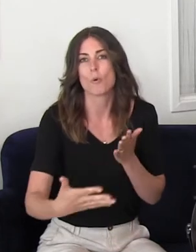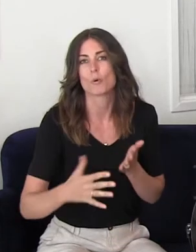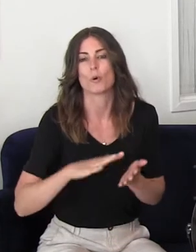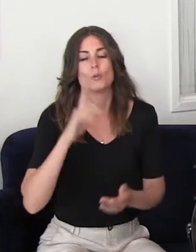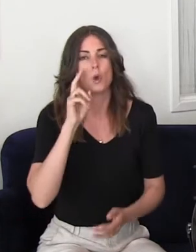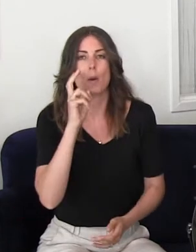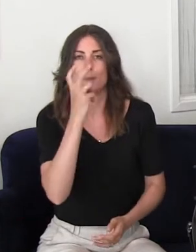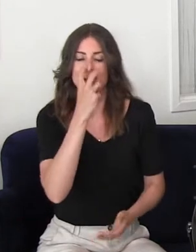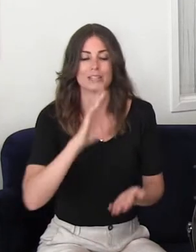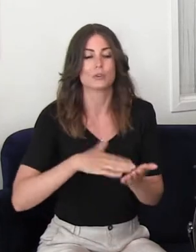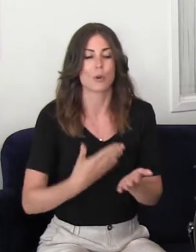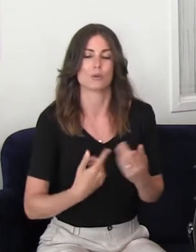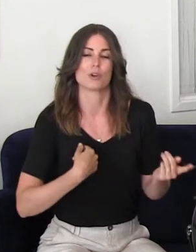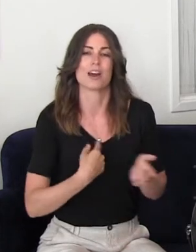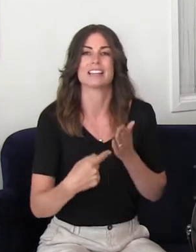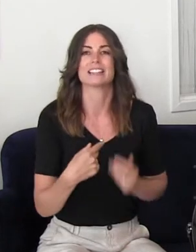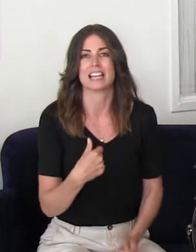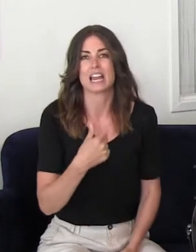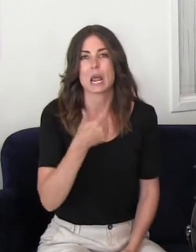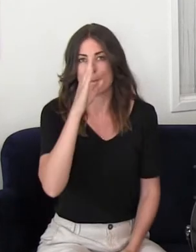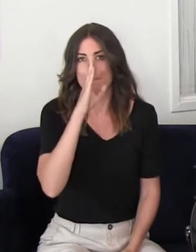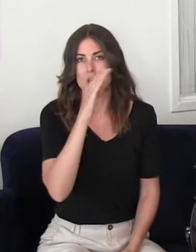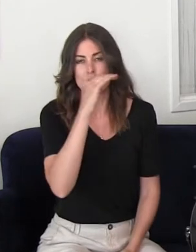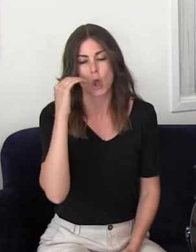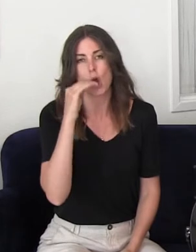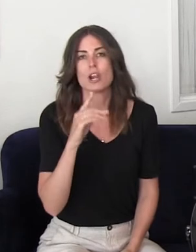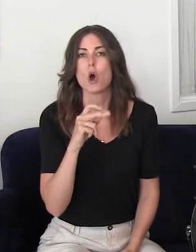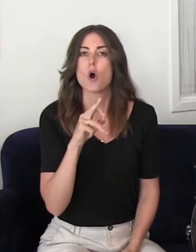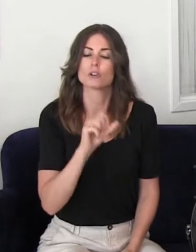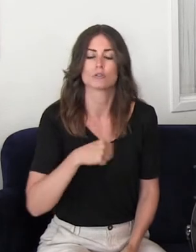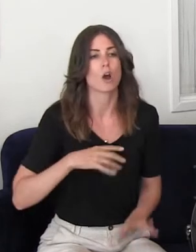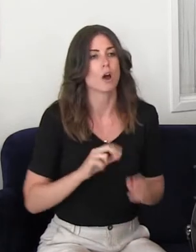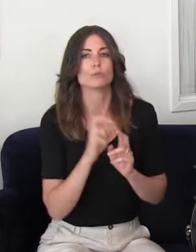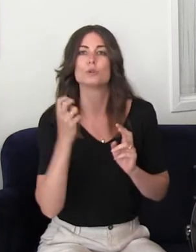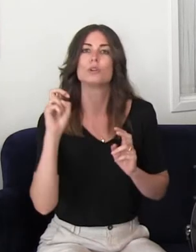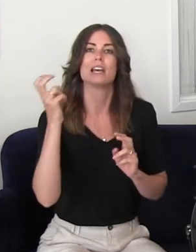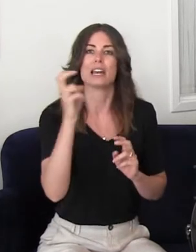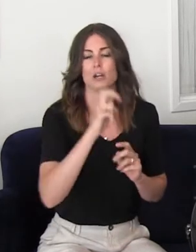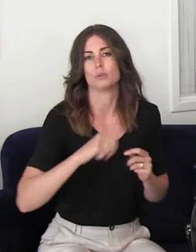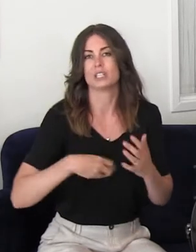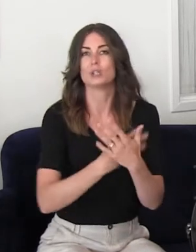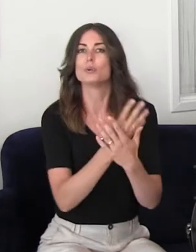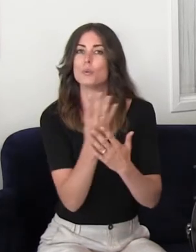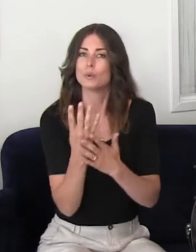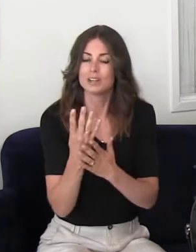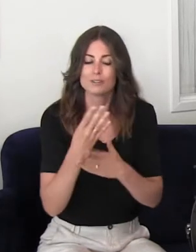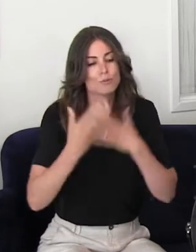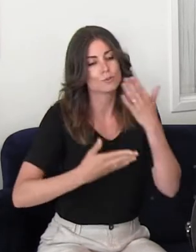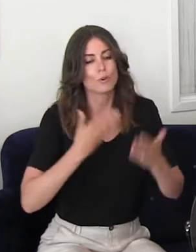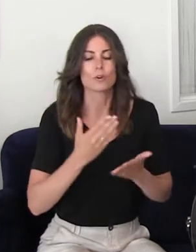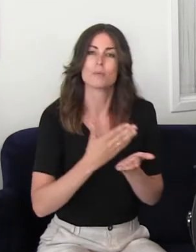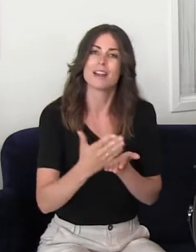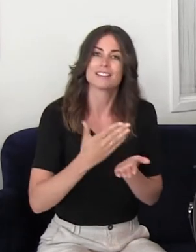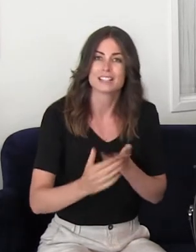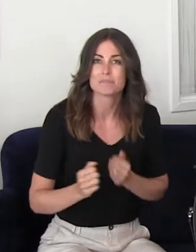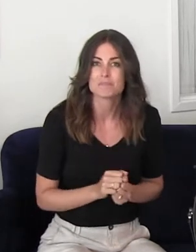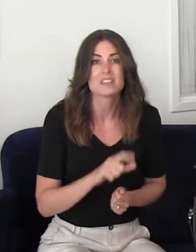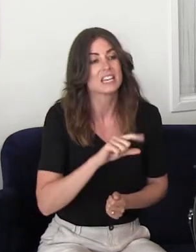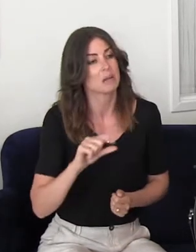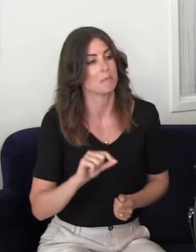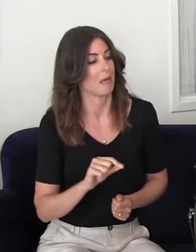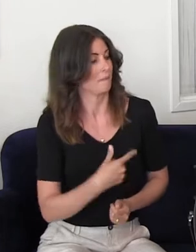jag heter Björn Larsson och har turnerat under ett antal år i Norden med sånger och berättelser. Ibland tillsammans